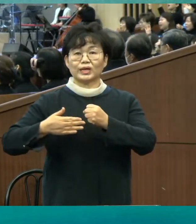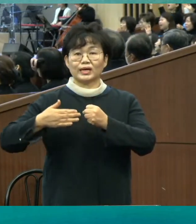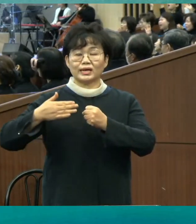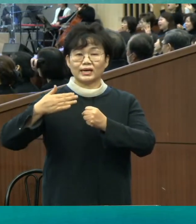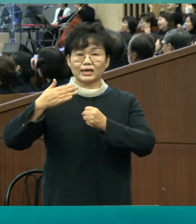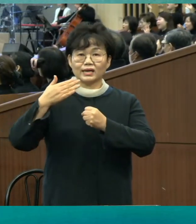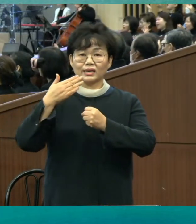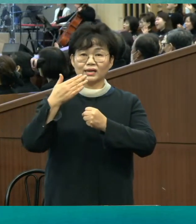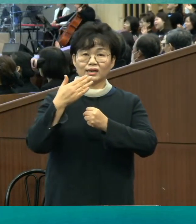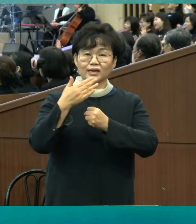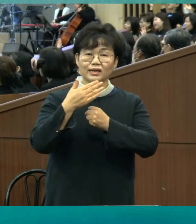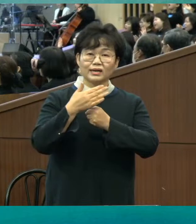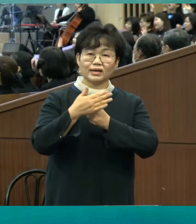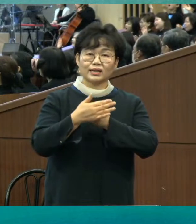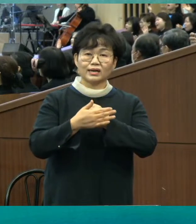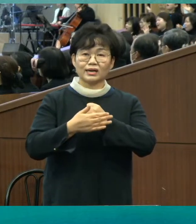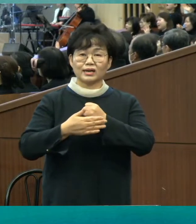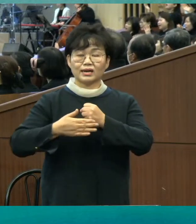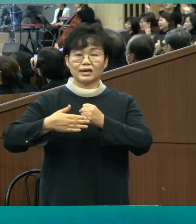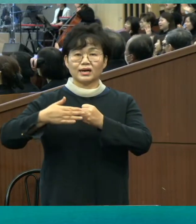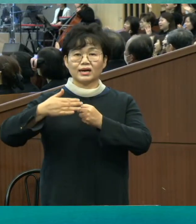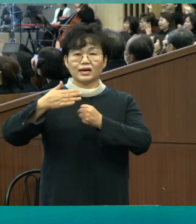은혜로다